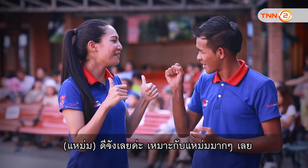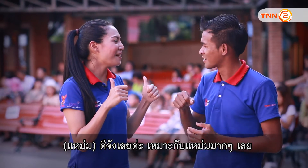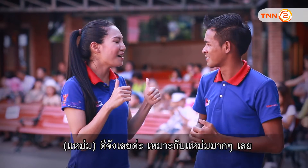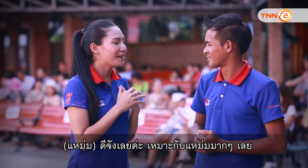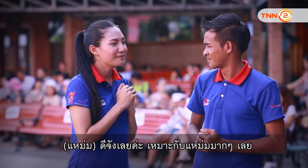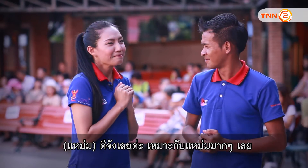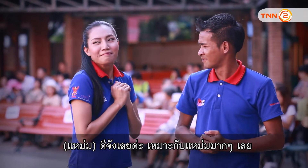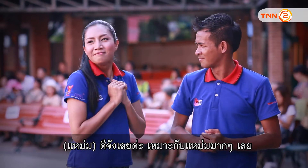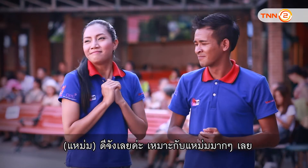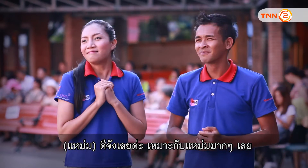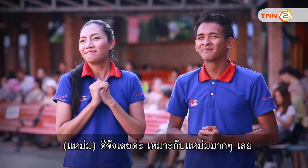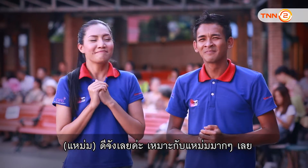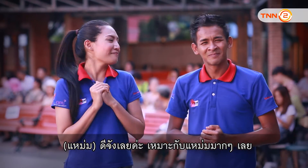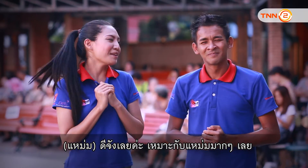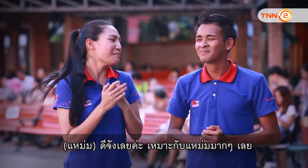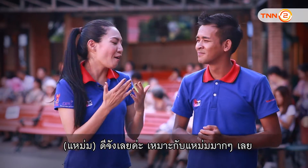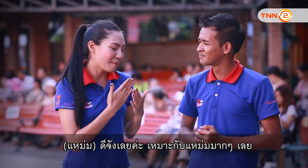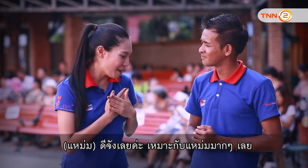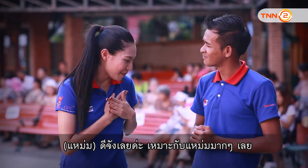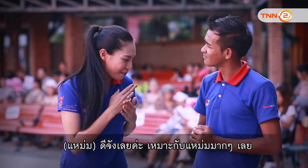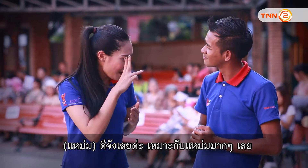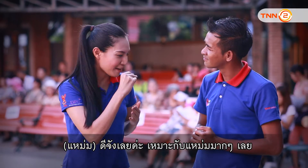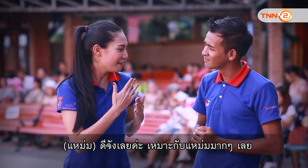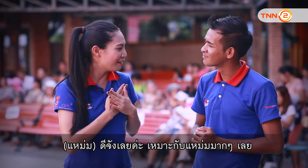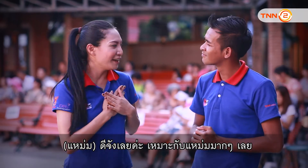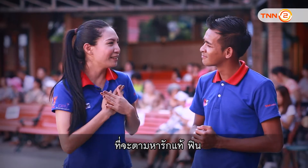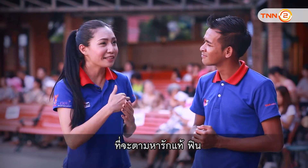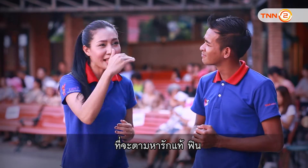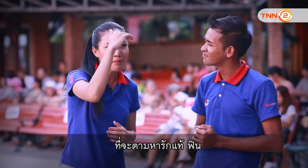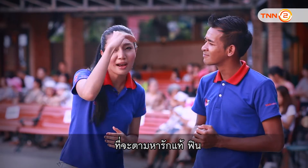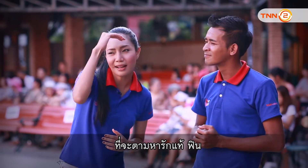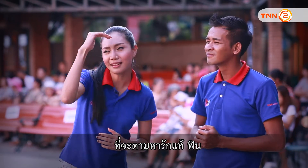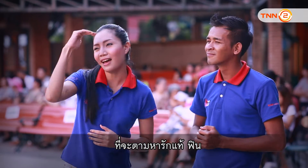ครับ เหมาะกับแหม่มมากๆเลยที่จะตามหารักแ